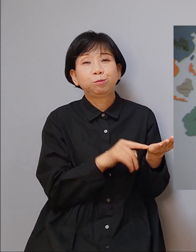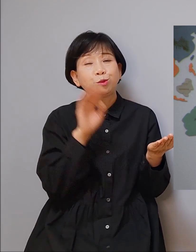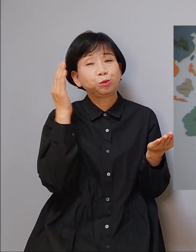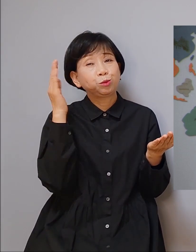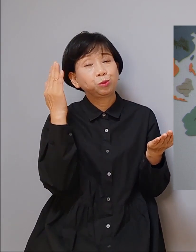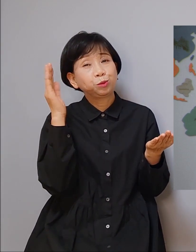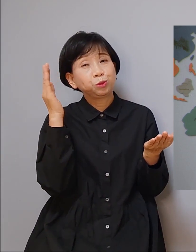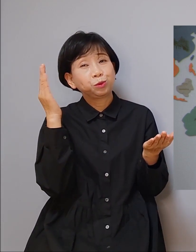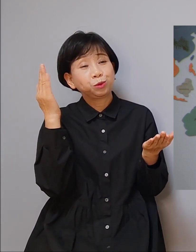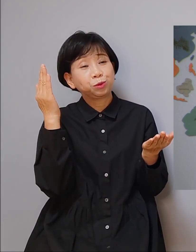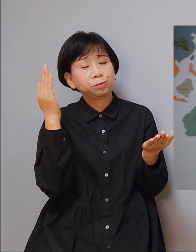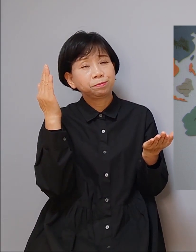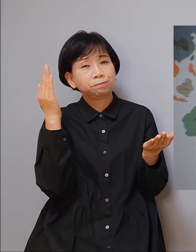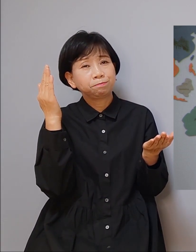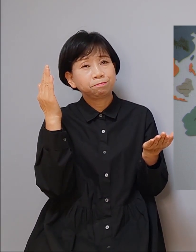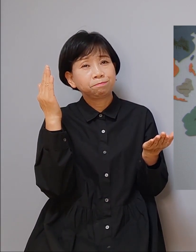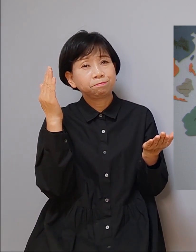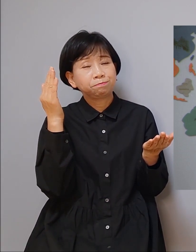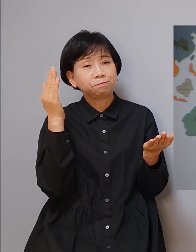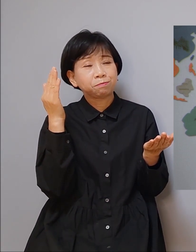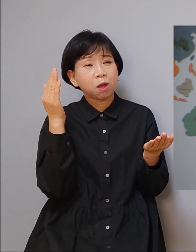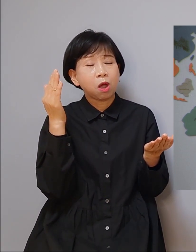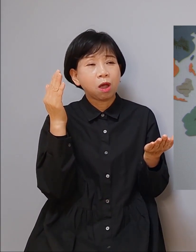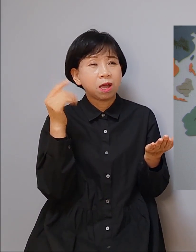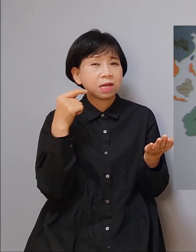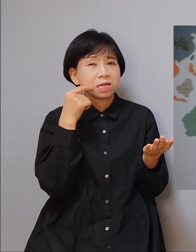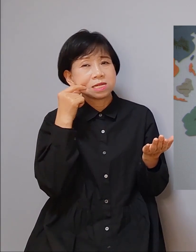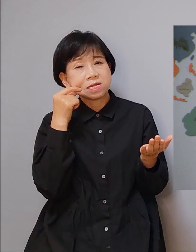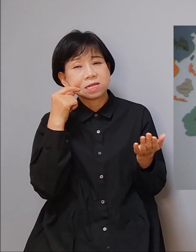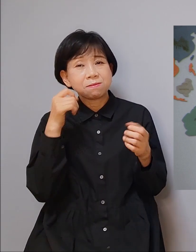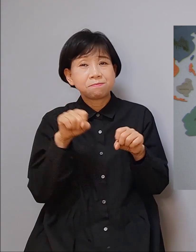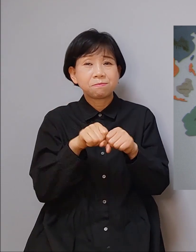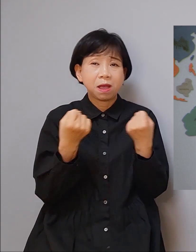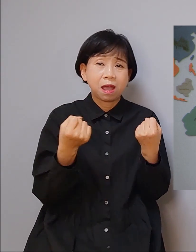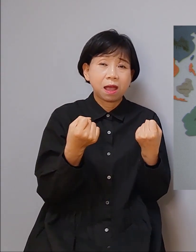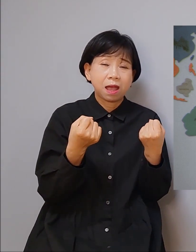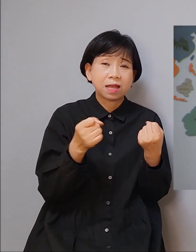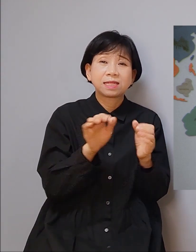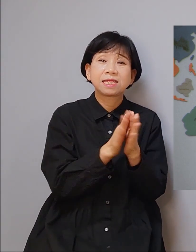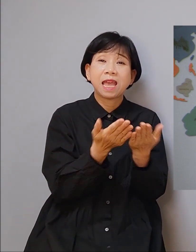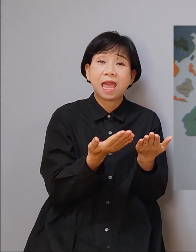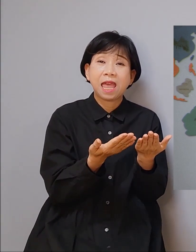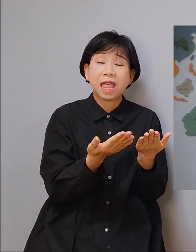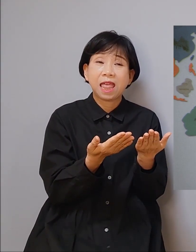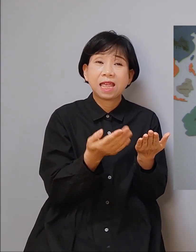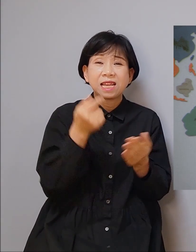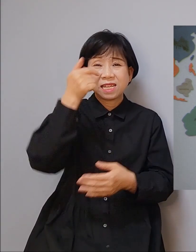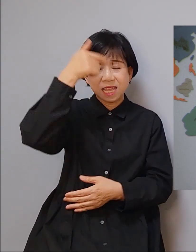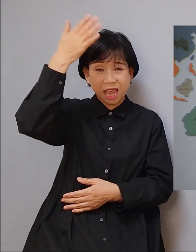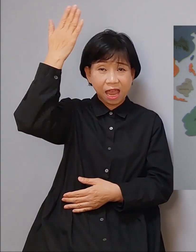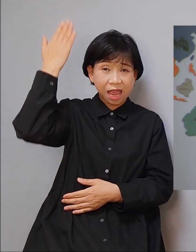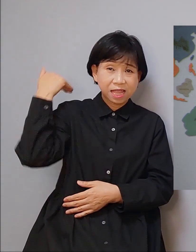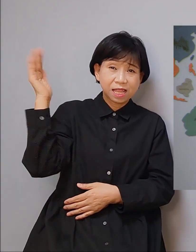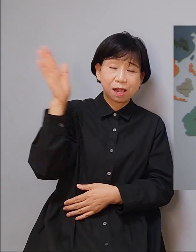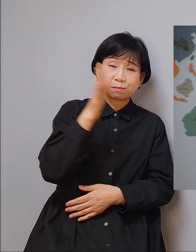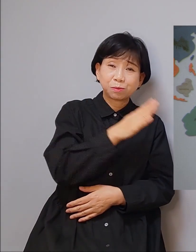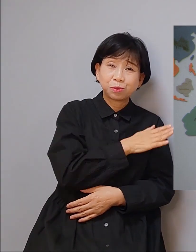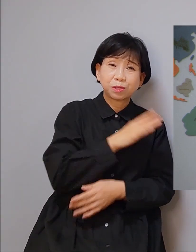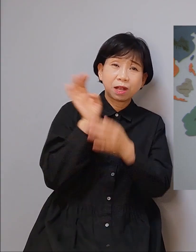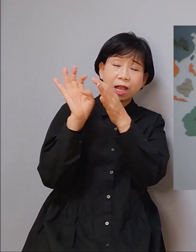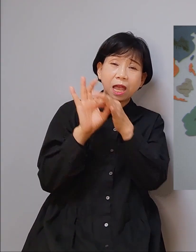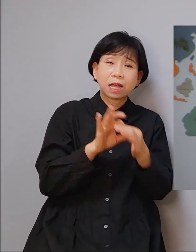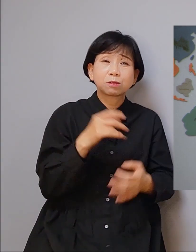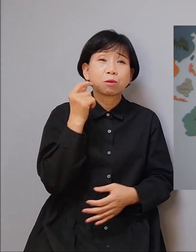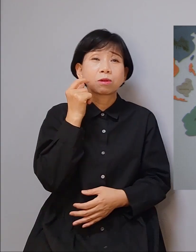근래에 잘 팔리는 책을 베스트셀러 뭐 이렇게 얘기하는 것 같아요. 옛날부터 쭉 잘 팔리는